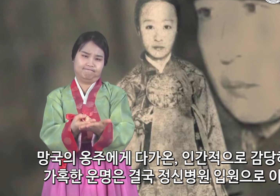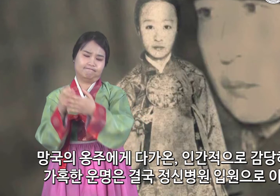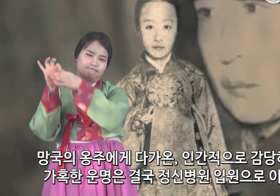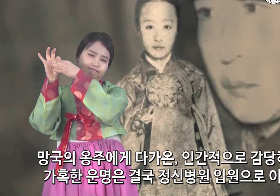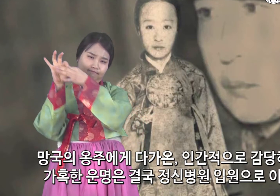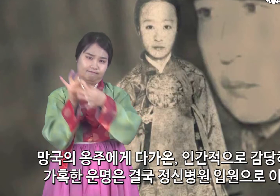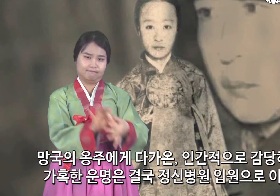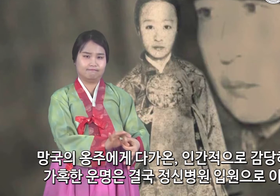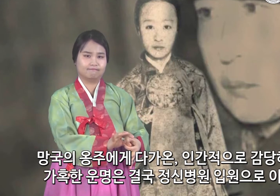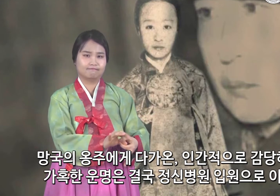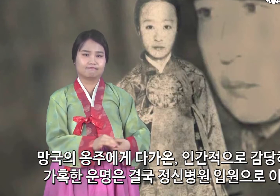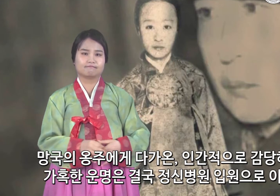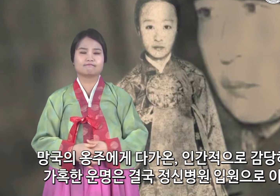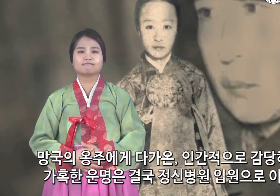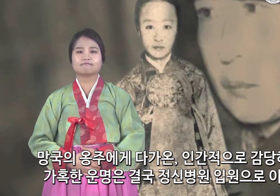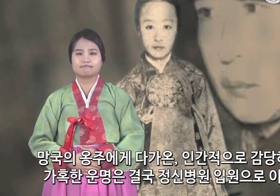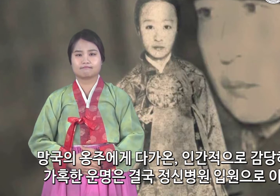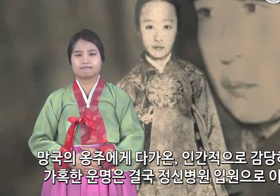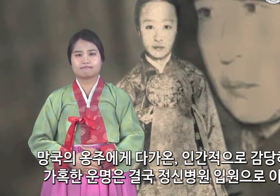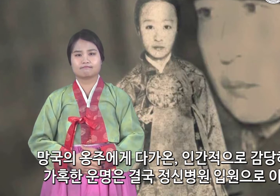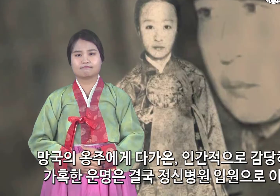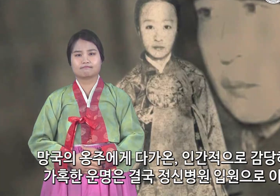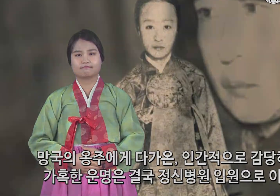입원으로 이어졌다.